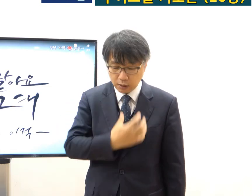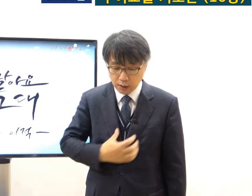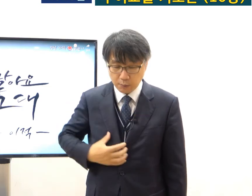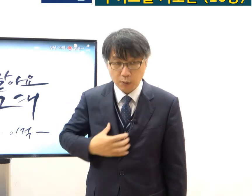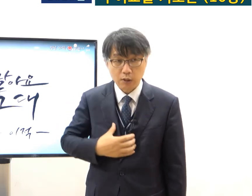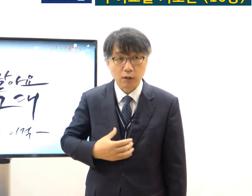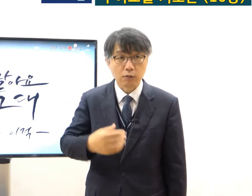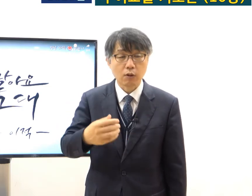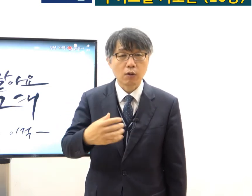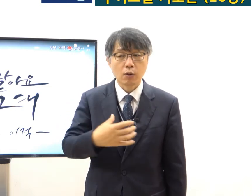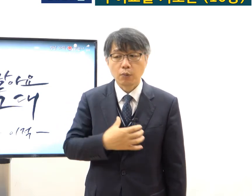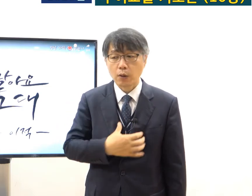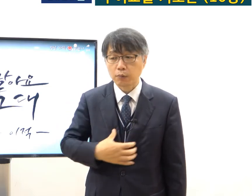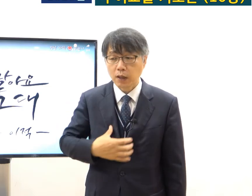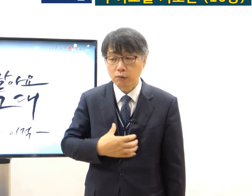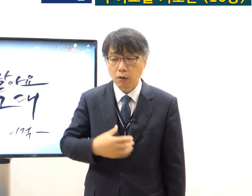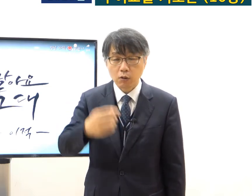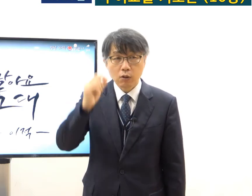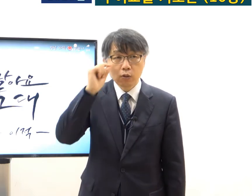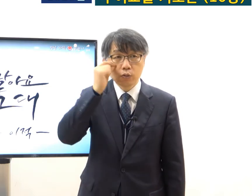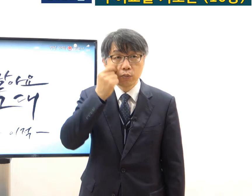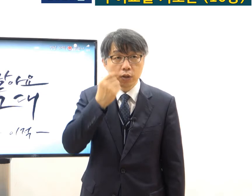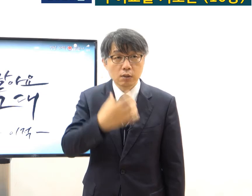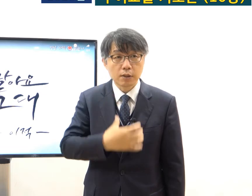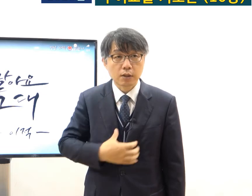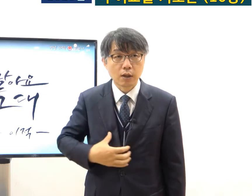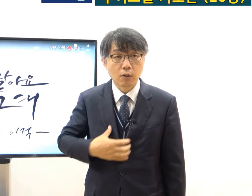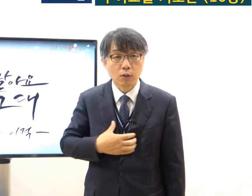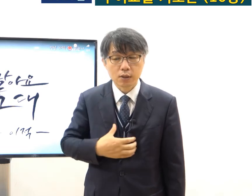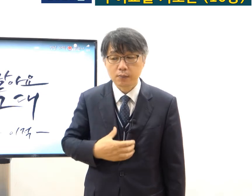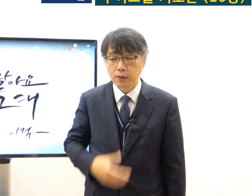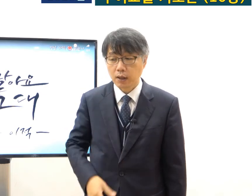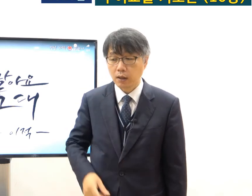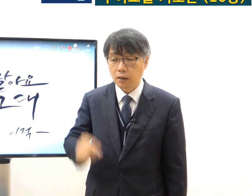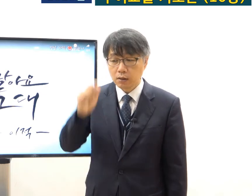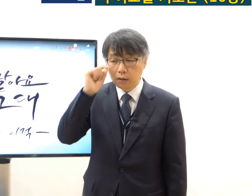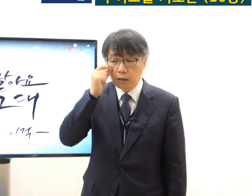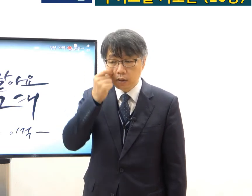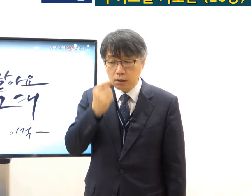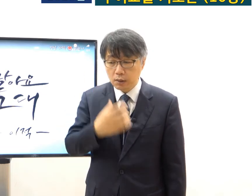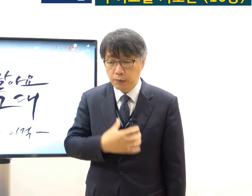이렇게 표현해도 되고요. 괴롭다고요. 눈물을 흘리면서 괴로운 건 슬픈 거예요. 슬픈.